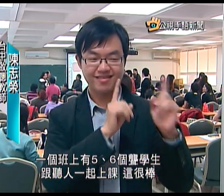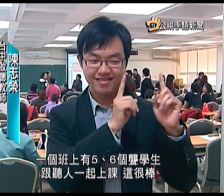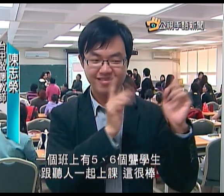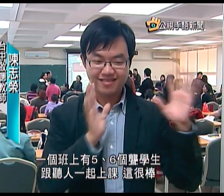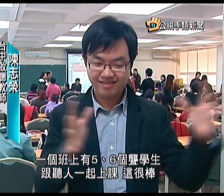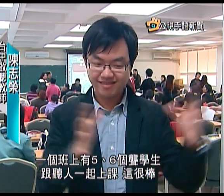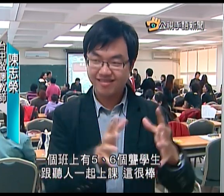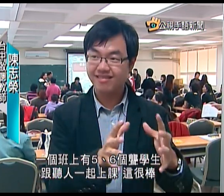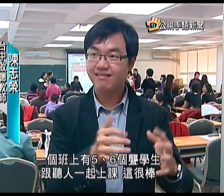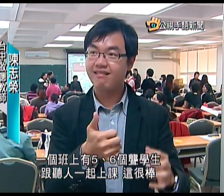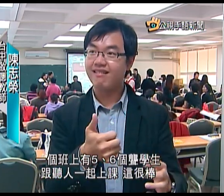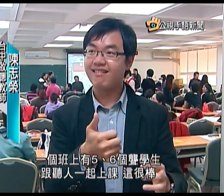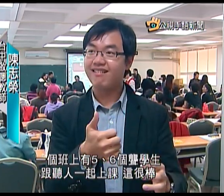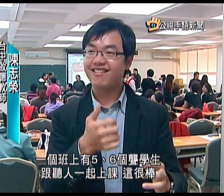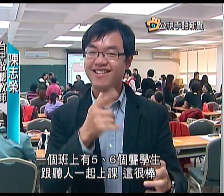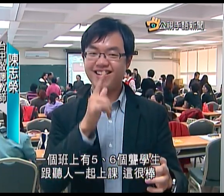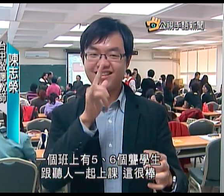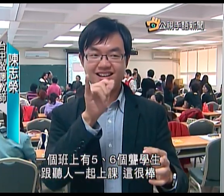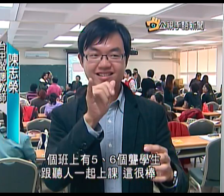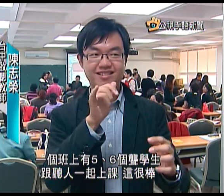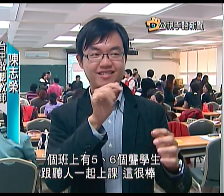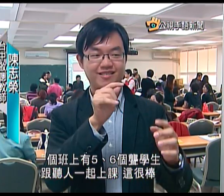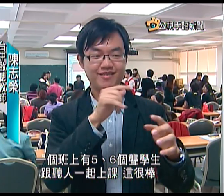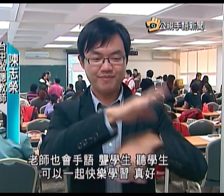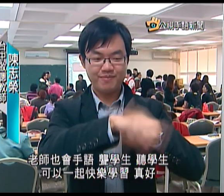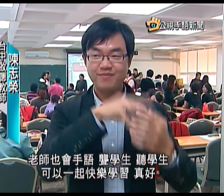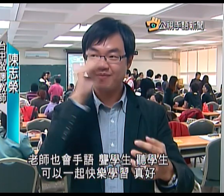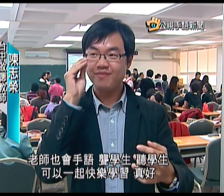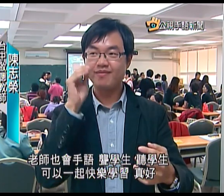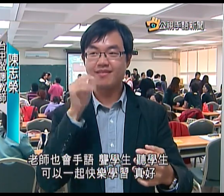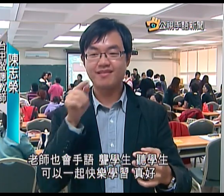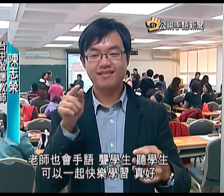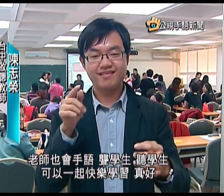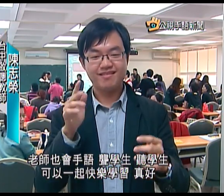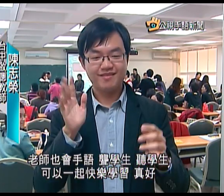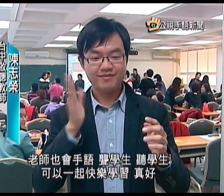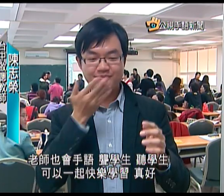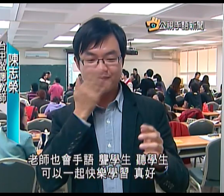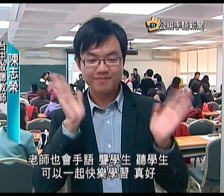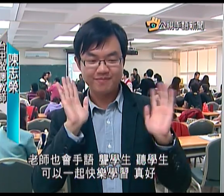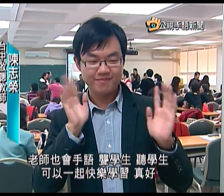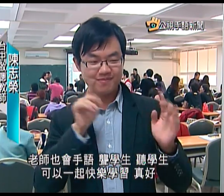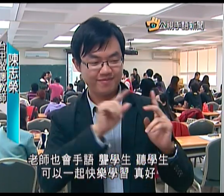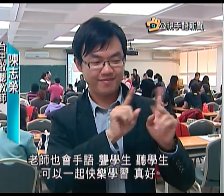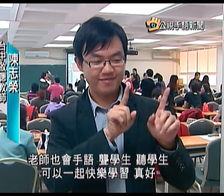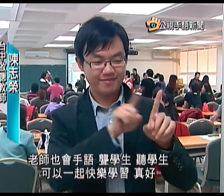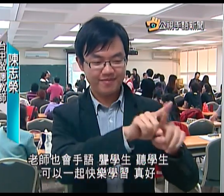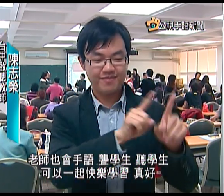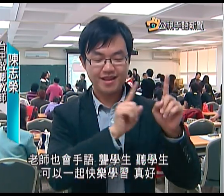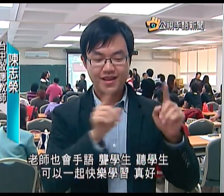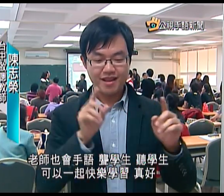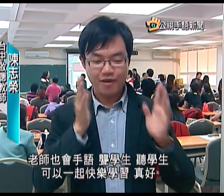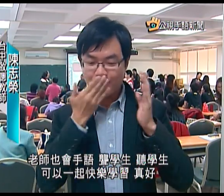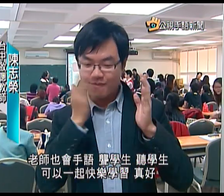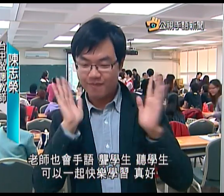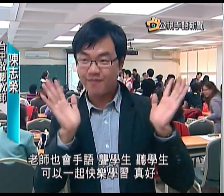人一起上课，这很棒。老师也会手语，聋学生、听学生可以一起快乐学